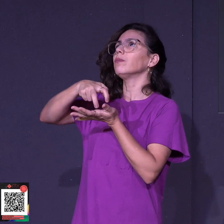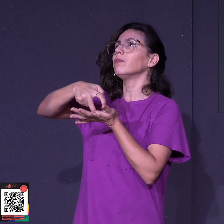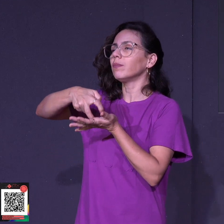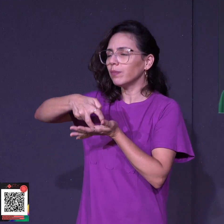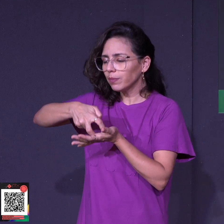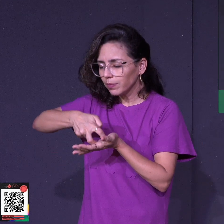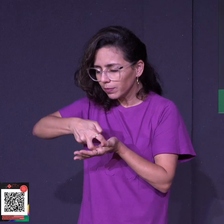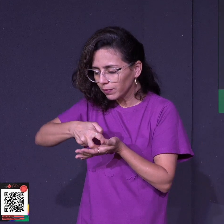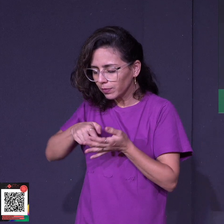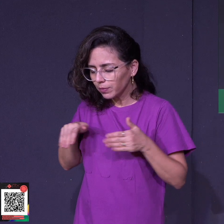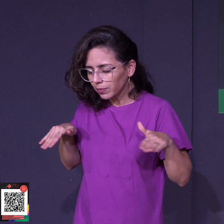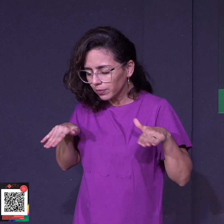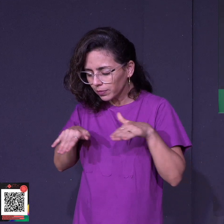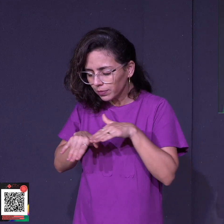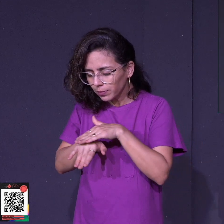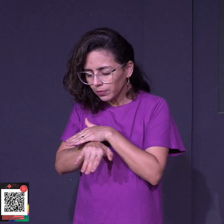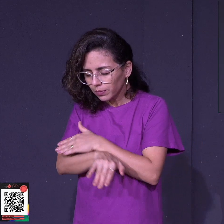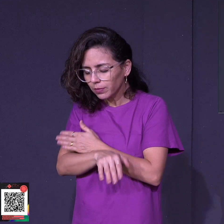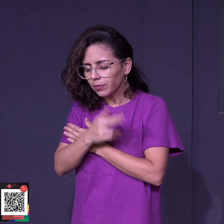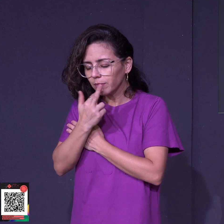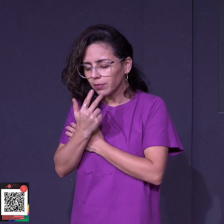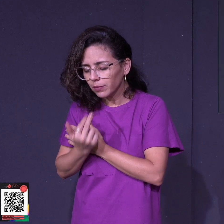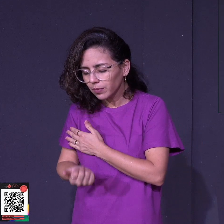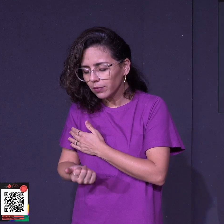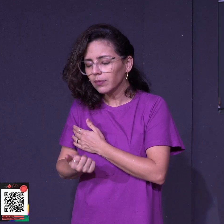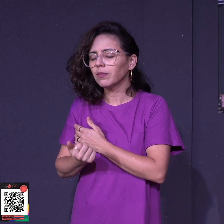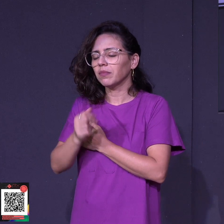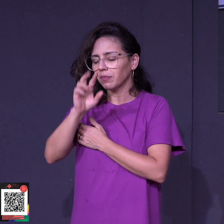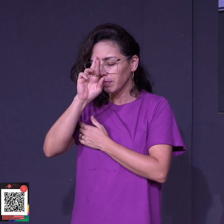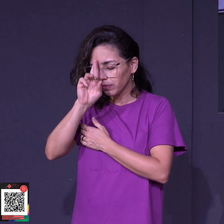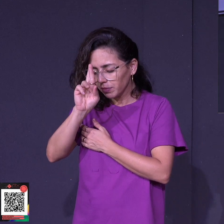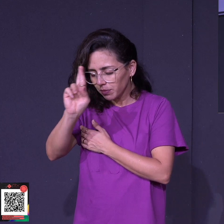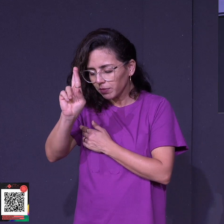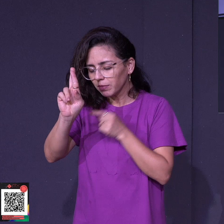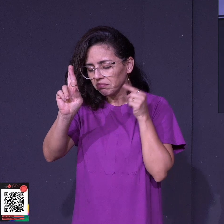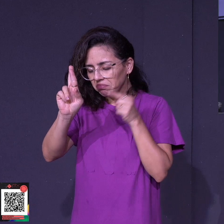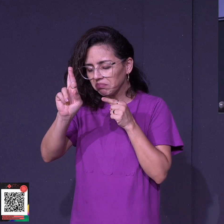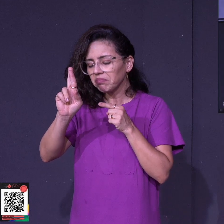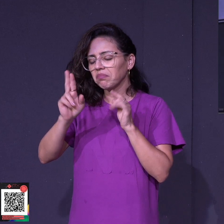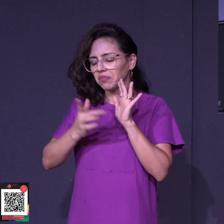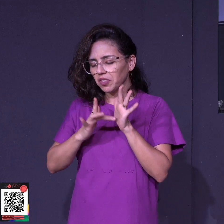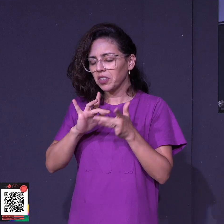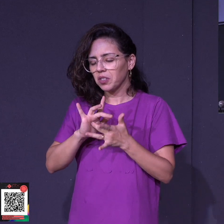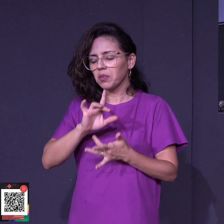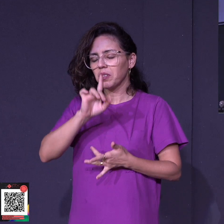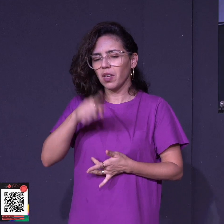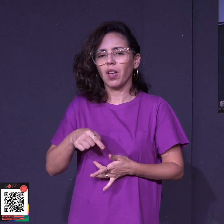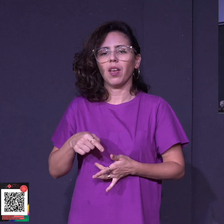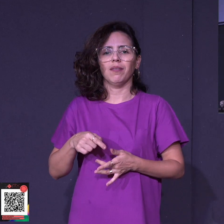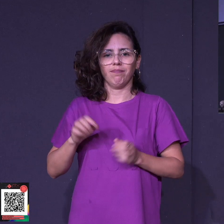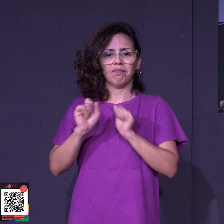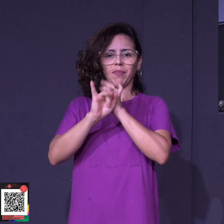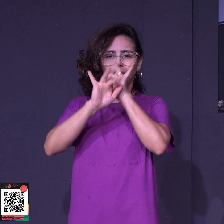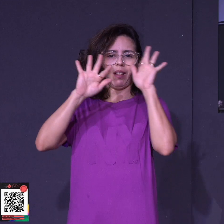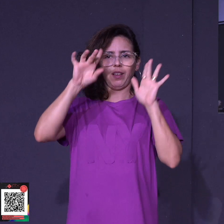Toda linguinha vai abrir, vai confessar: Jesus é o Senhor, para a glória de Deus